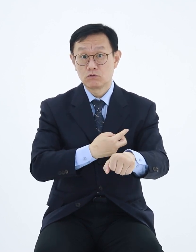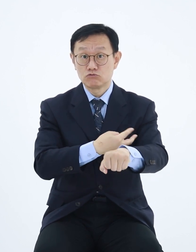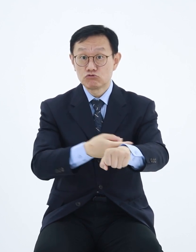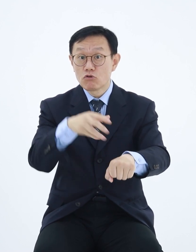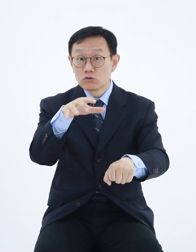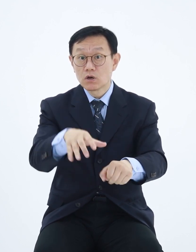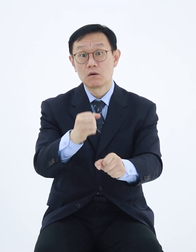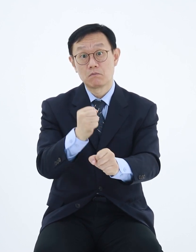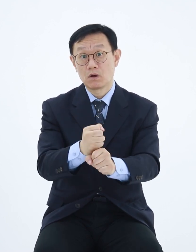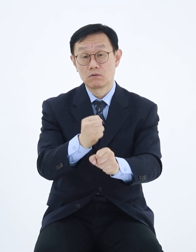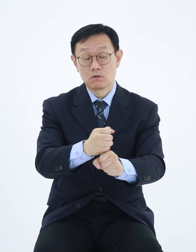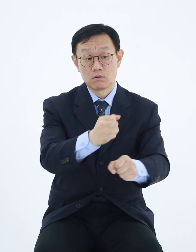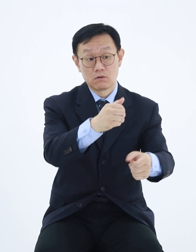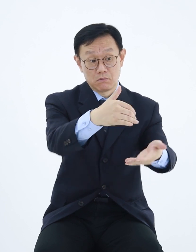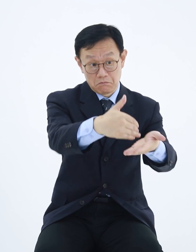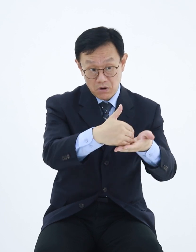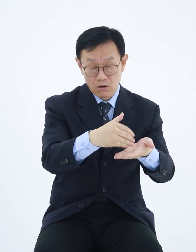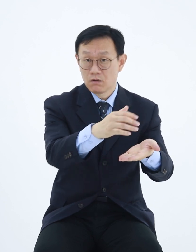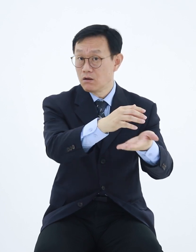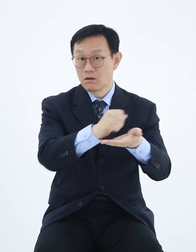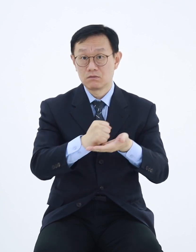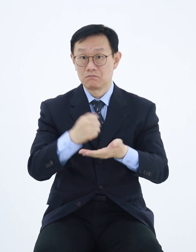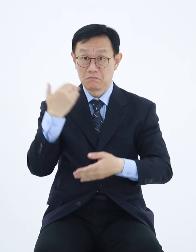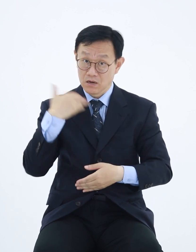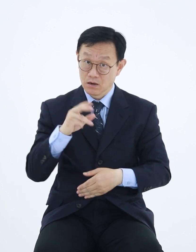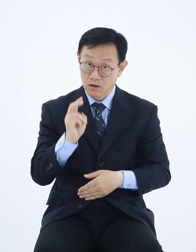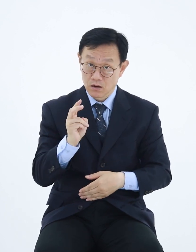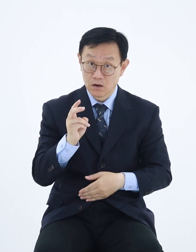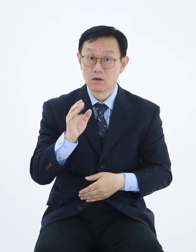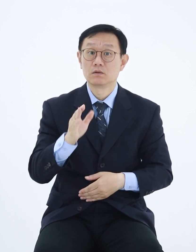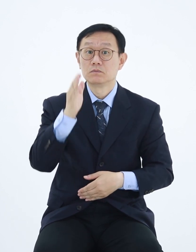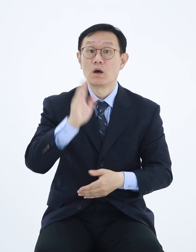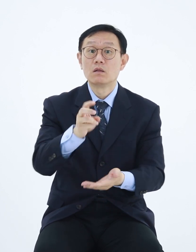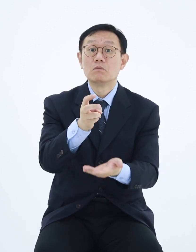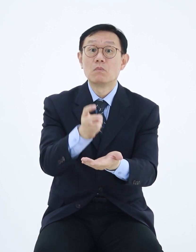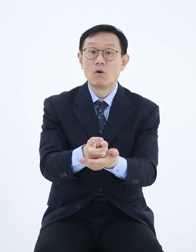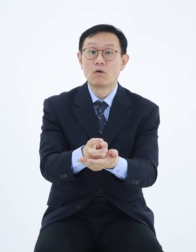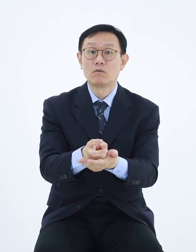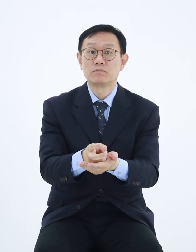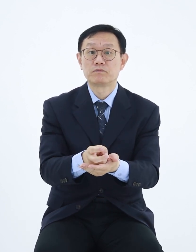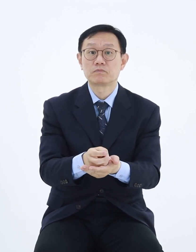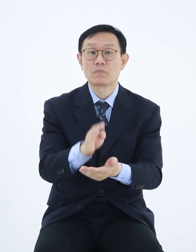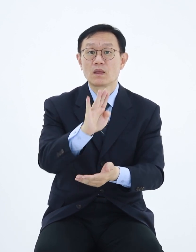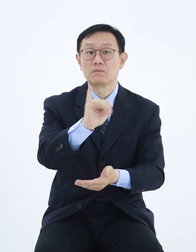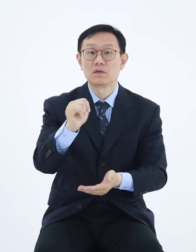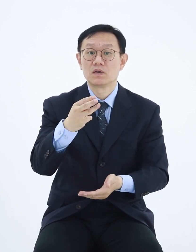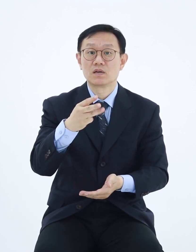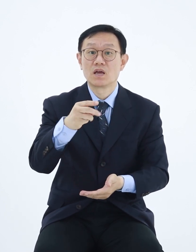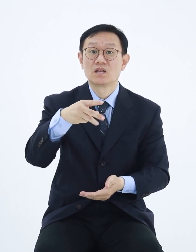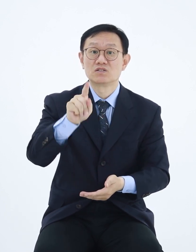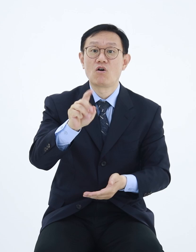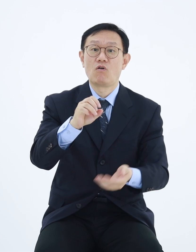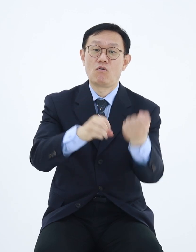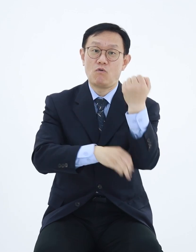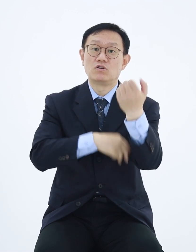주장은 받아들여지지 않았을 것입니다. 하지만 법에는 비례성의 원칙이라는 것이 있습니다.